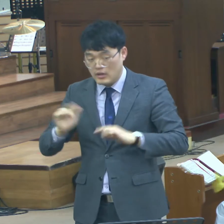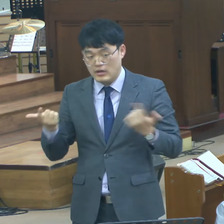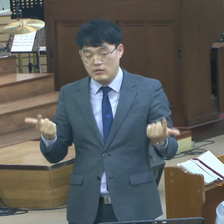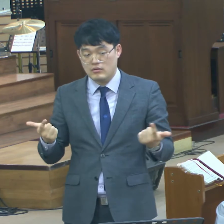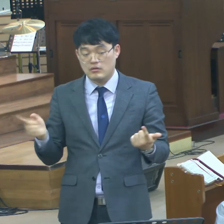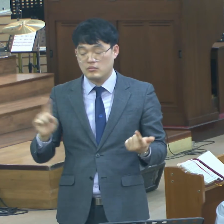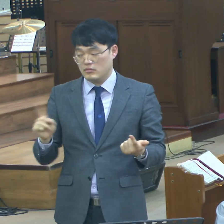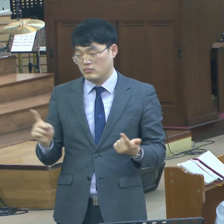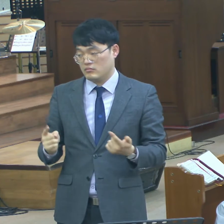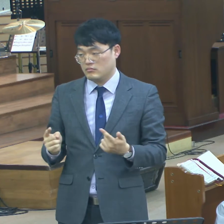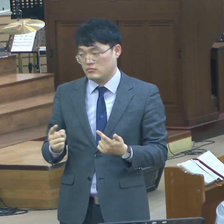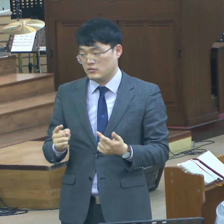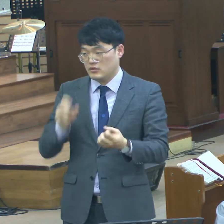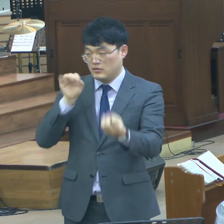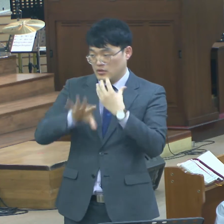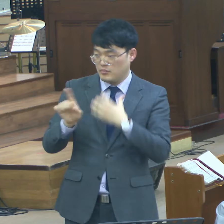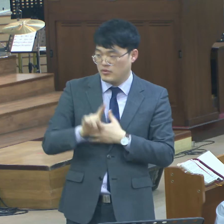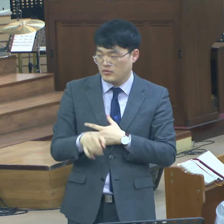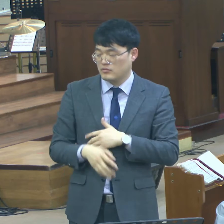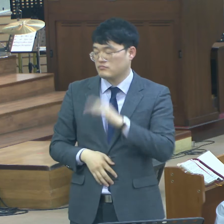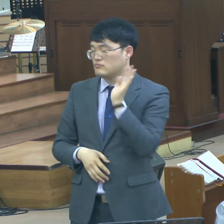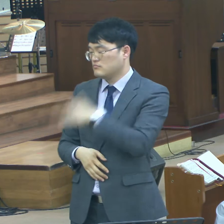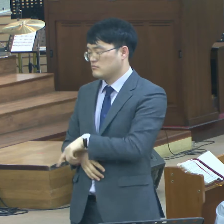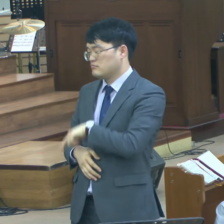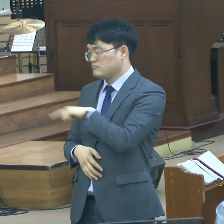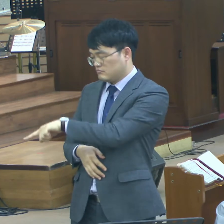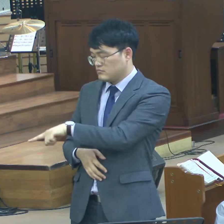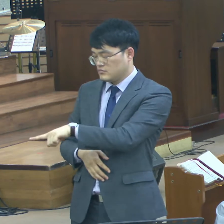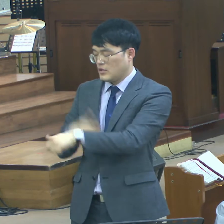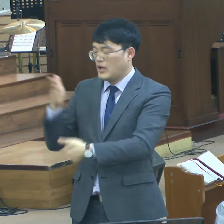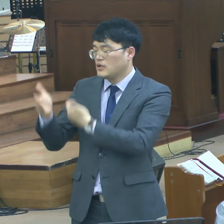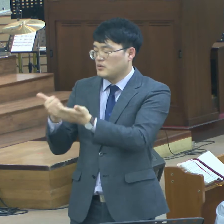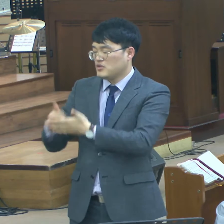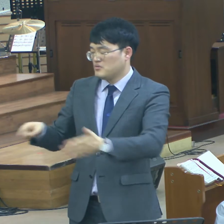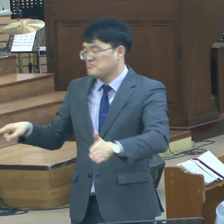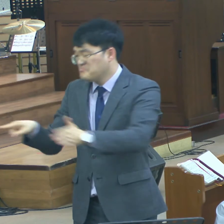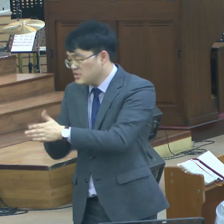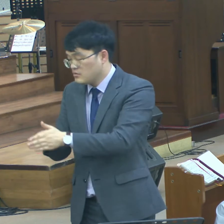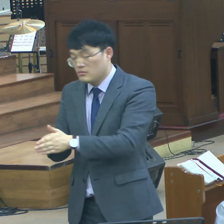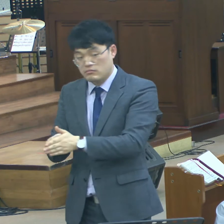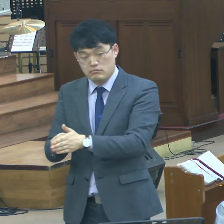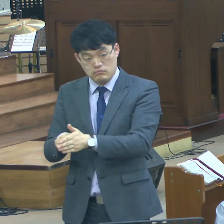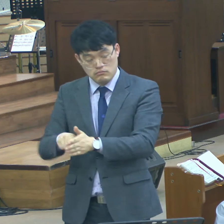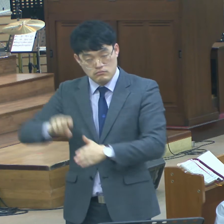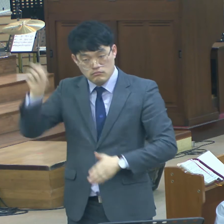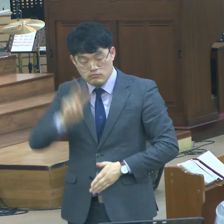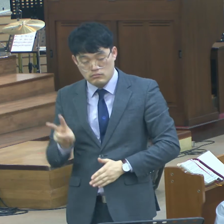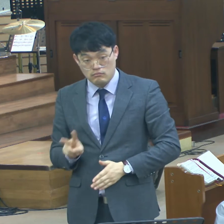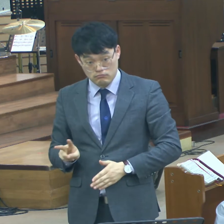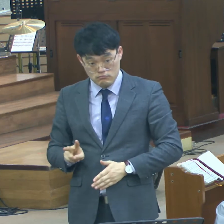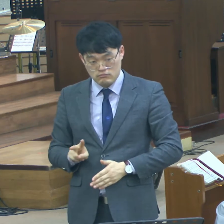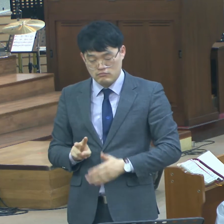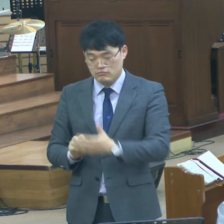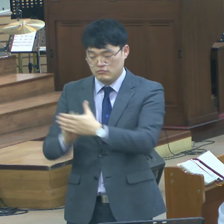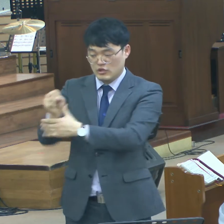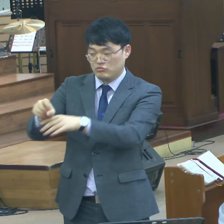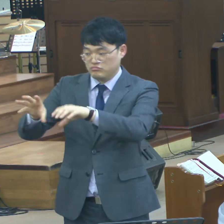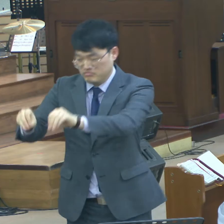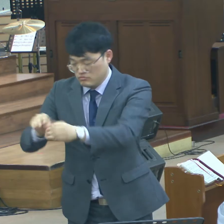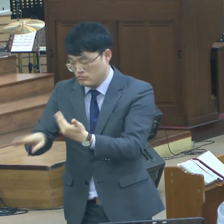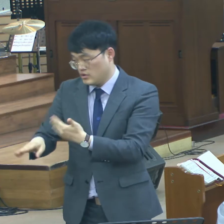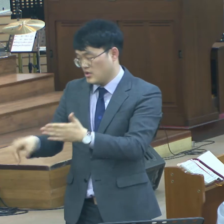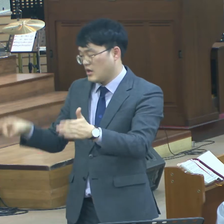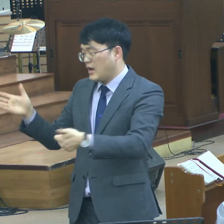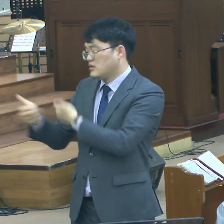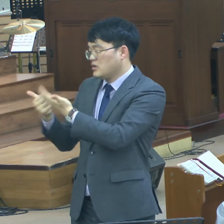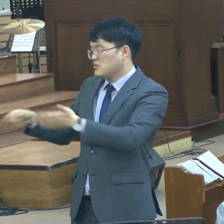연결된다는 말씀을 하지 아니하시고 믿음에 대한 믿음이 중요하다는 말씀을 하셨어요. 따라합시다.